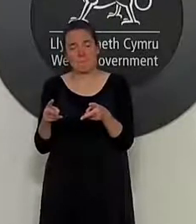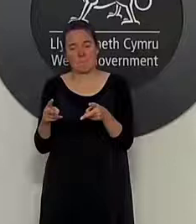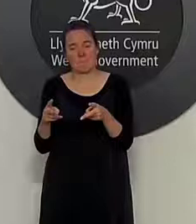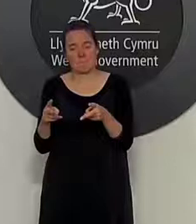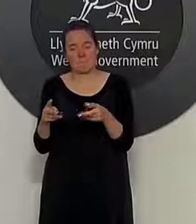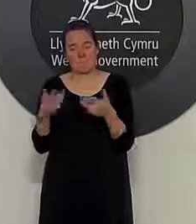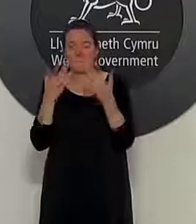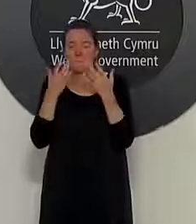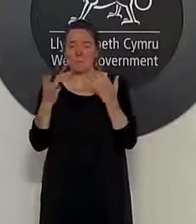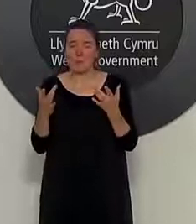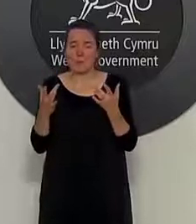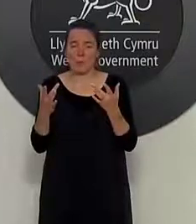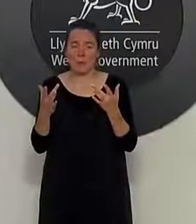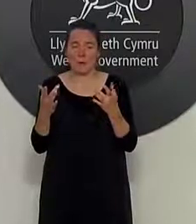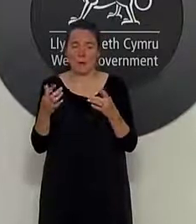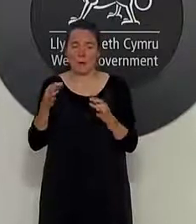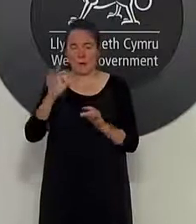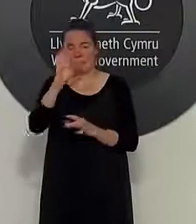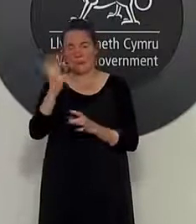gynrychiolaeth cyfartalog yn llwyr.